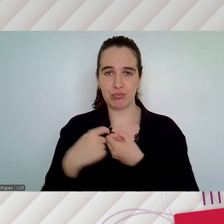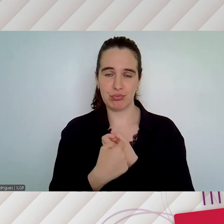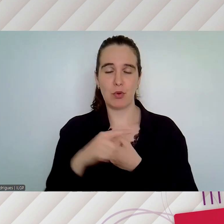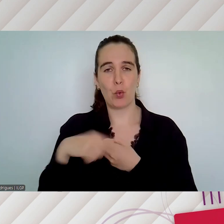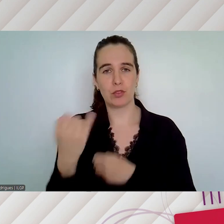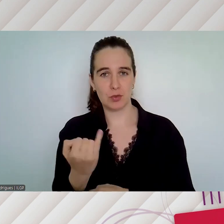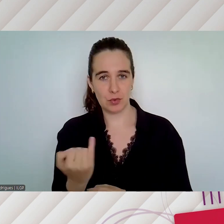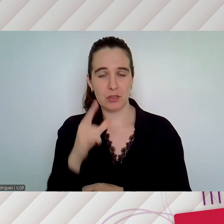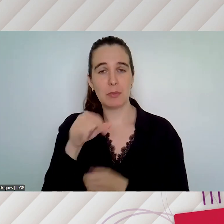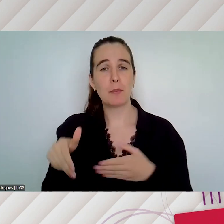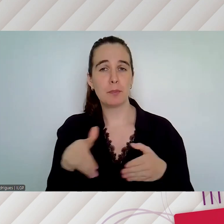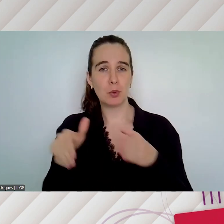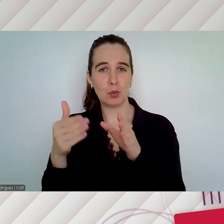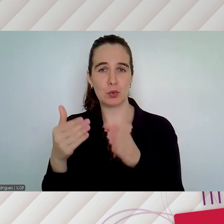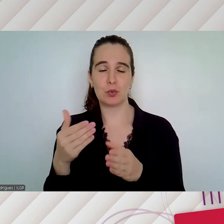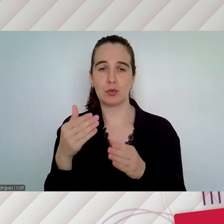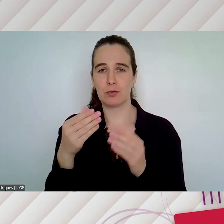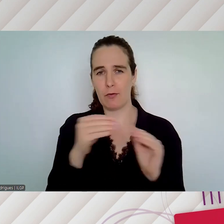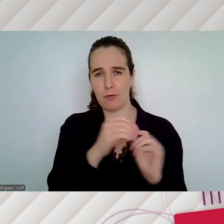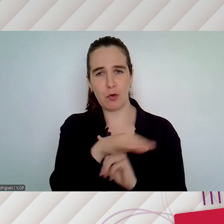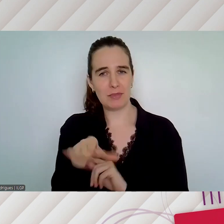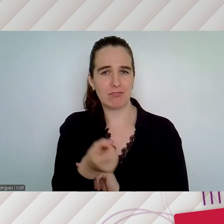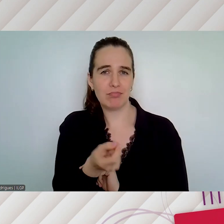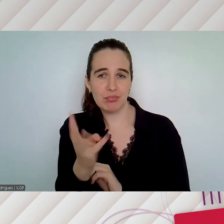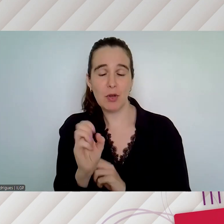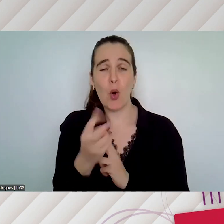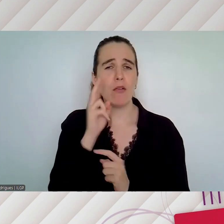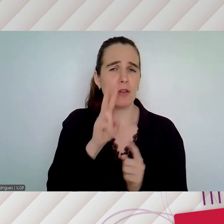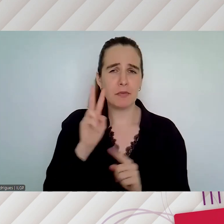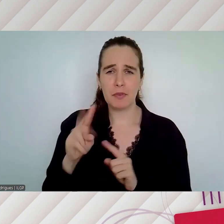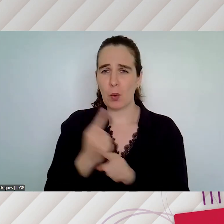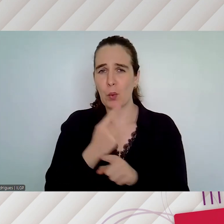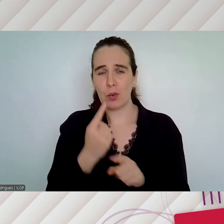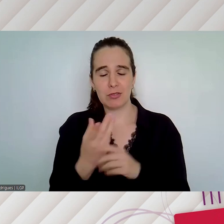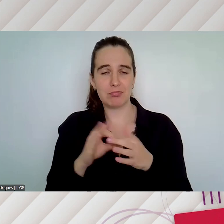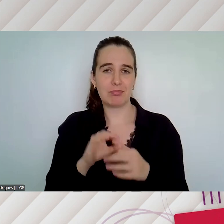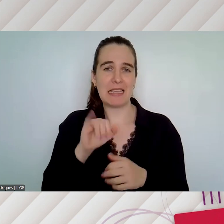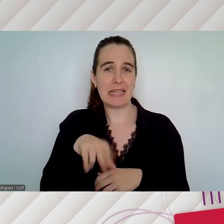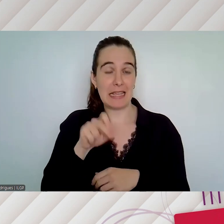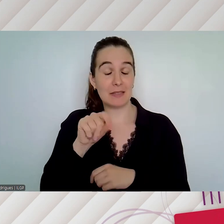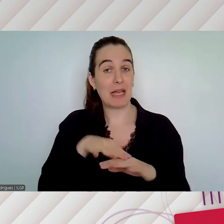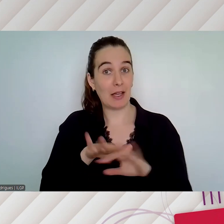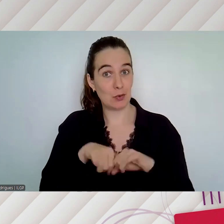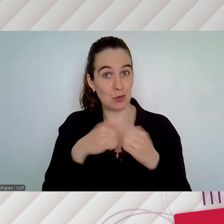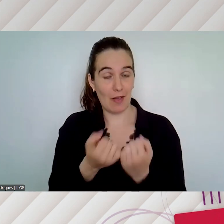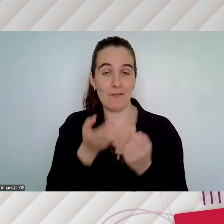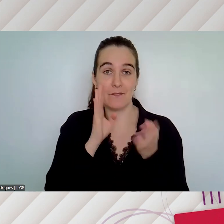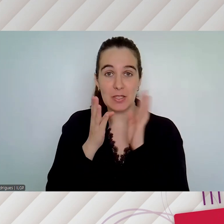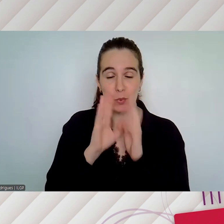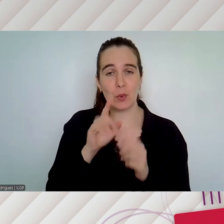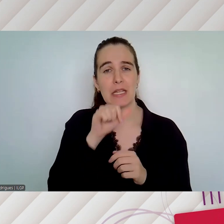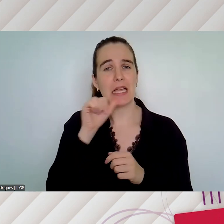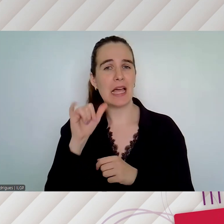formativos, assim como consultar e acompanhar todas as novidades e iniciativas do INA nas redes sociais, Facebook, LinkedIn e